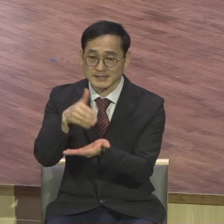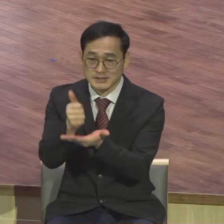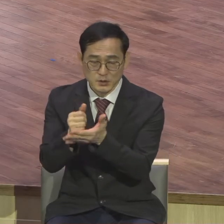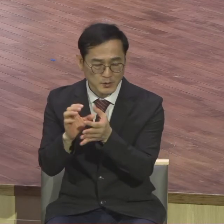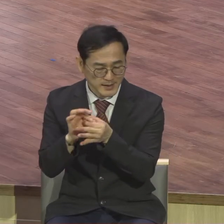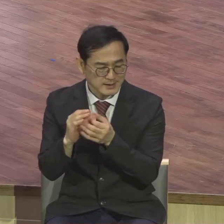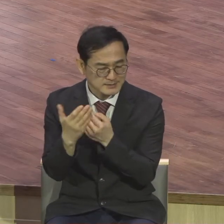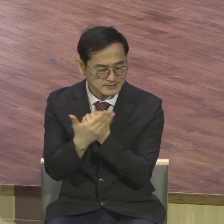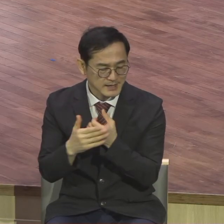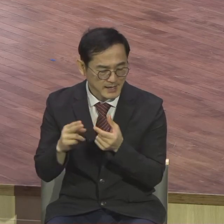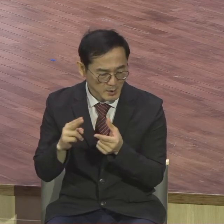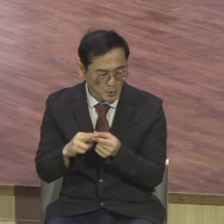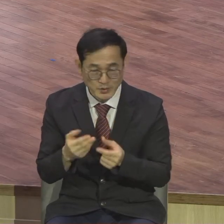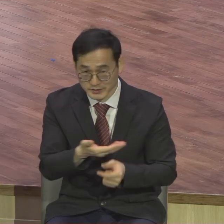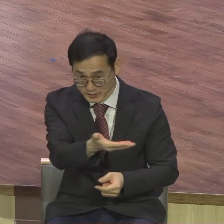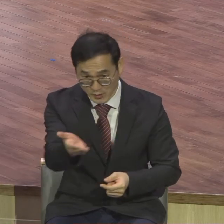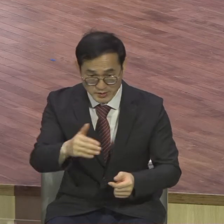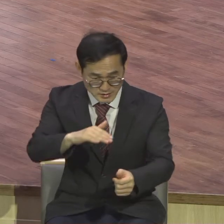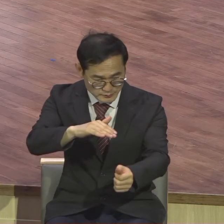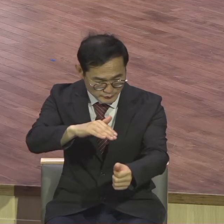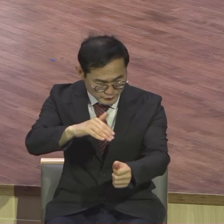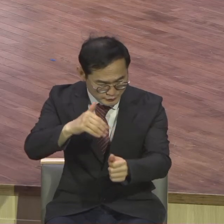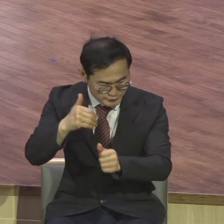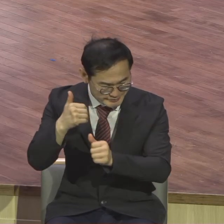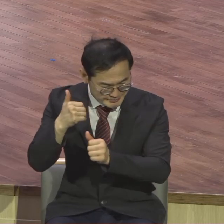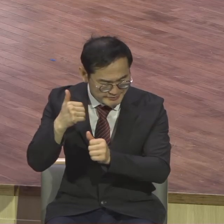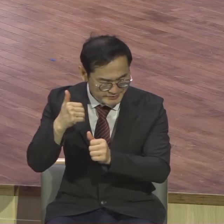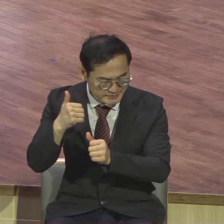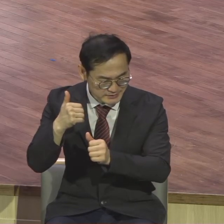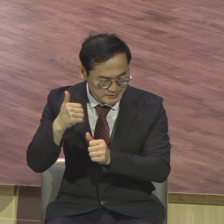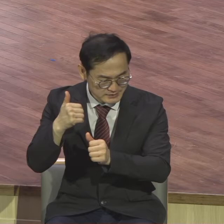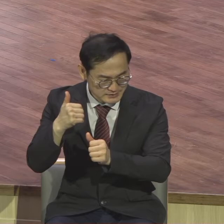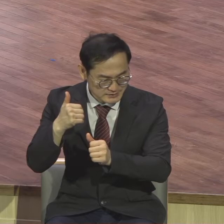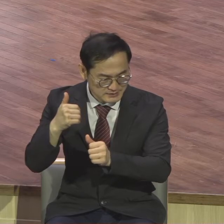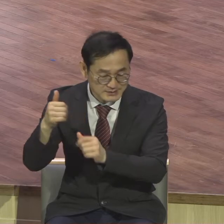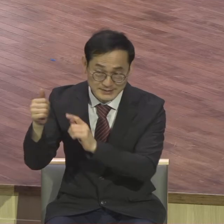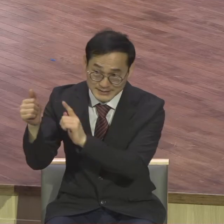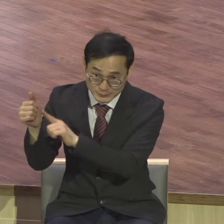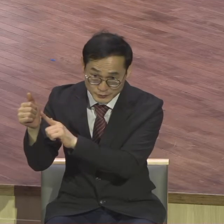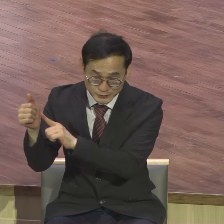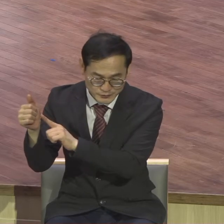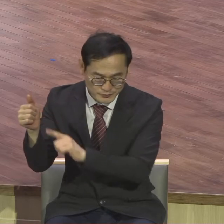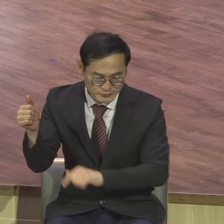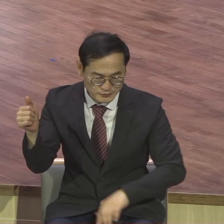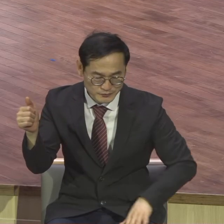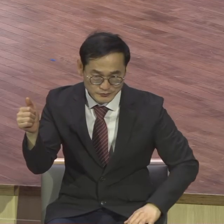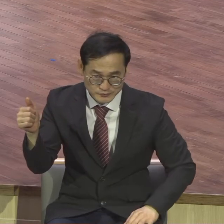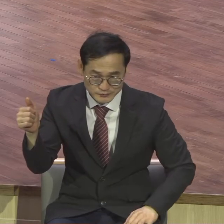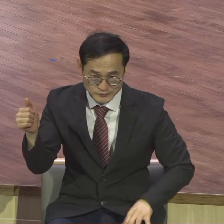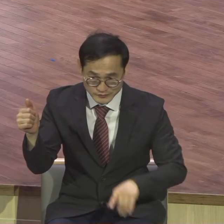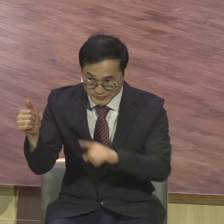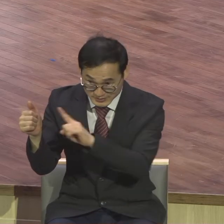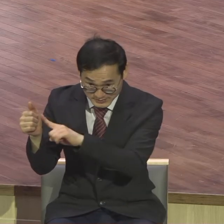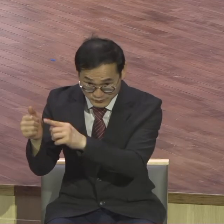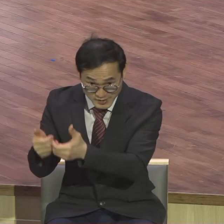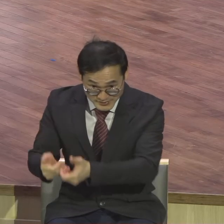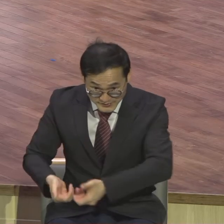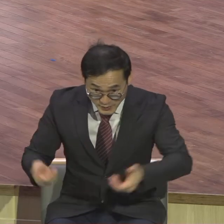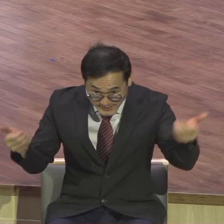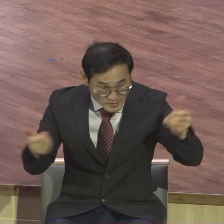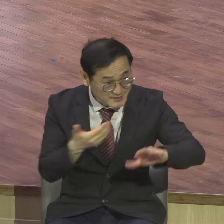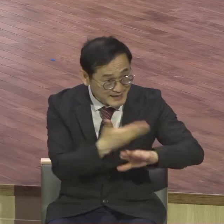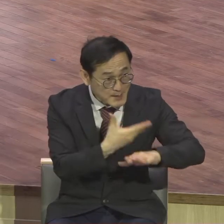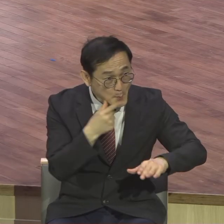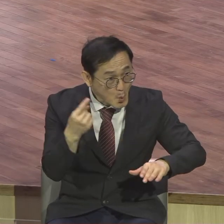그리스도의 은혜로 너희를 부르신 이를 이같이 속히 떠나 다른 복음을 따르는